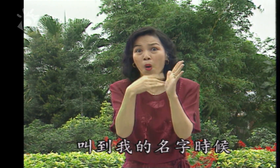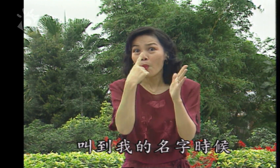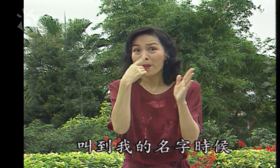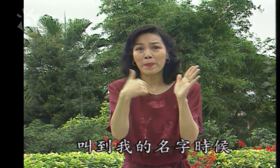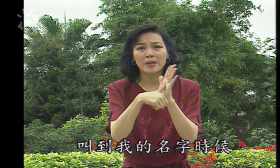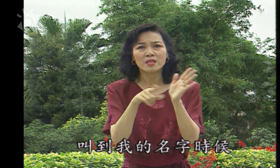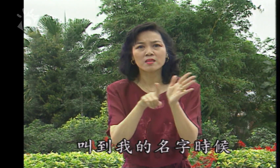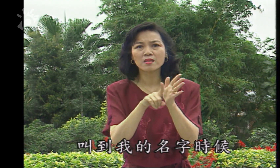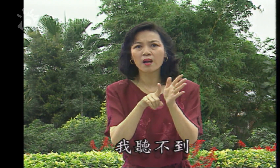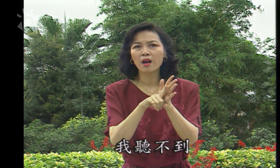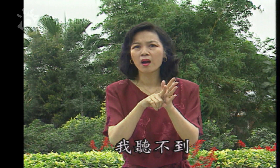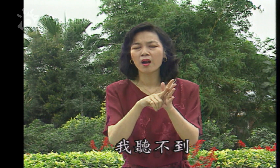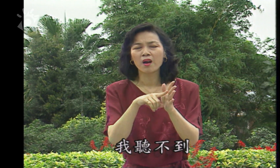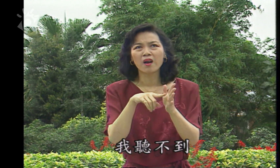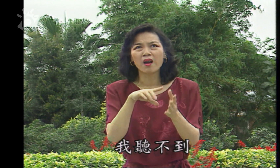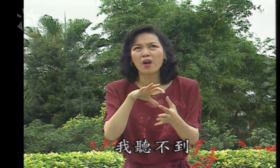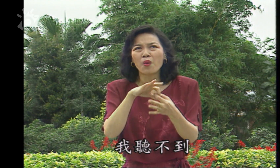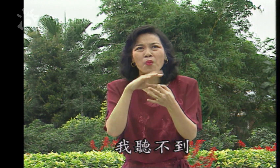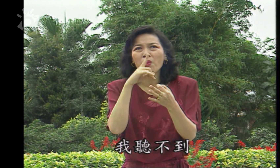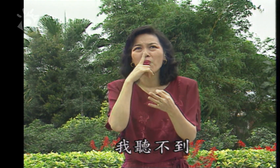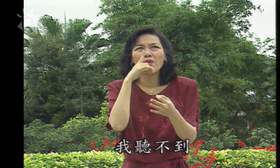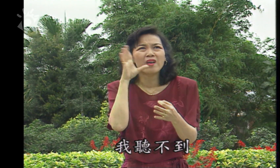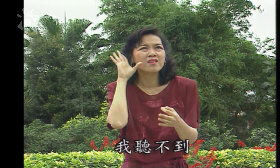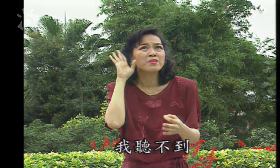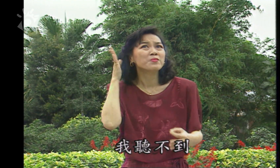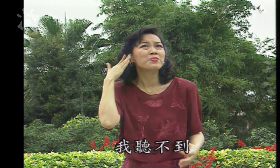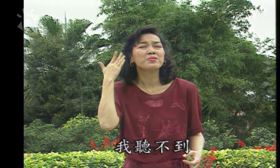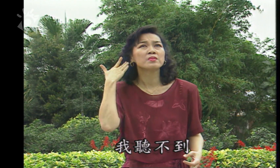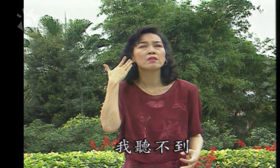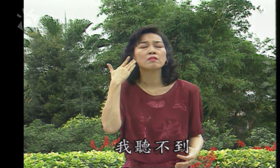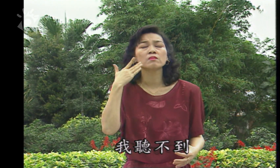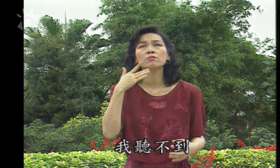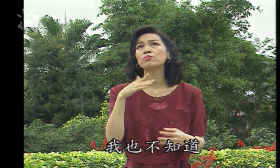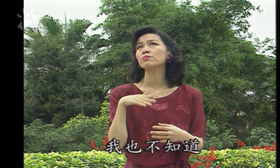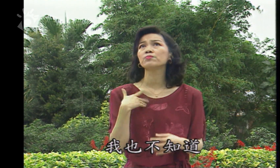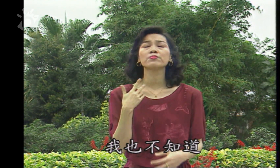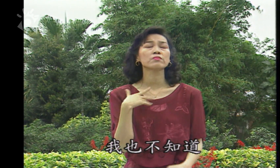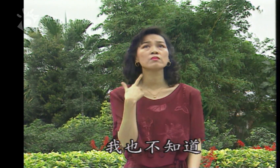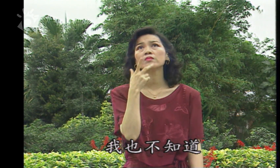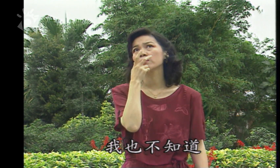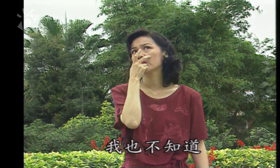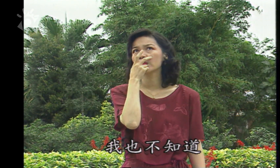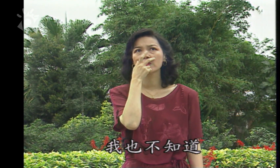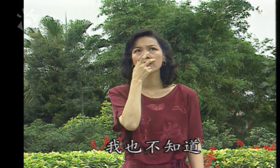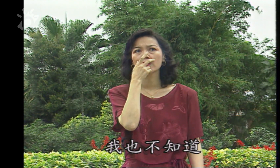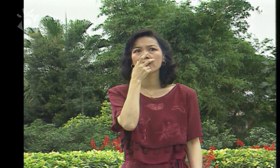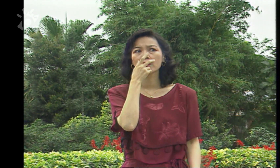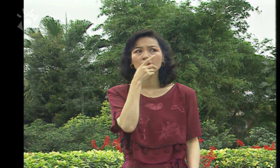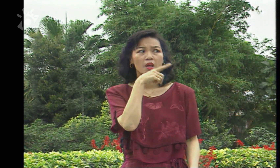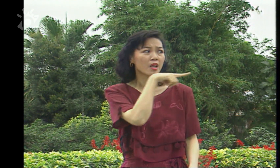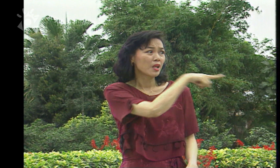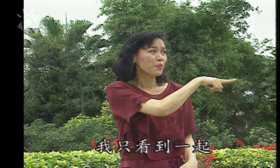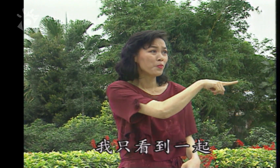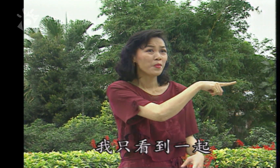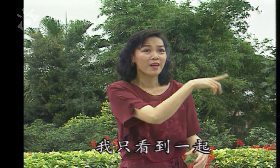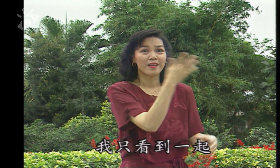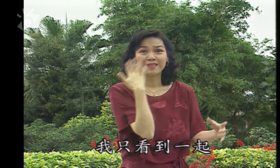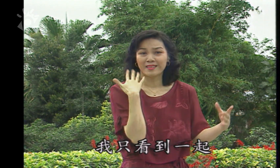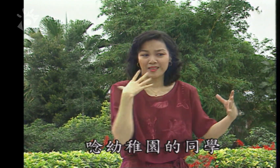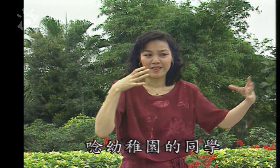候，我听不到，我也不知道，我只看到一起念幼稚园